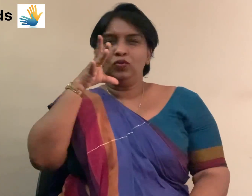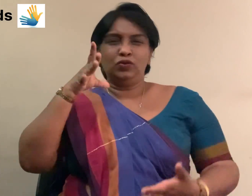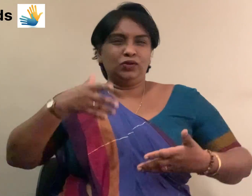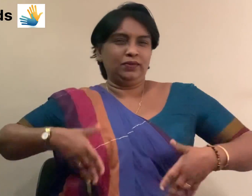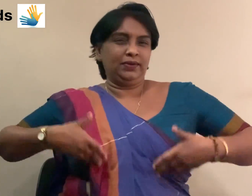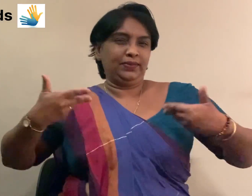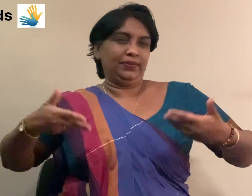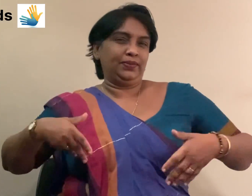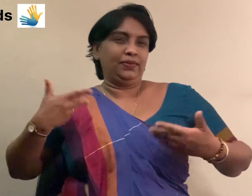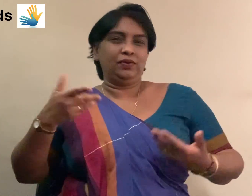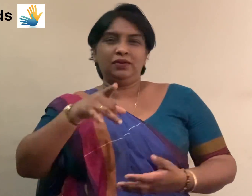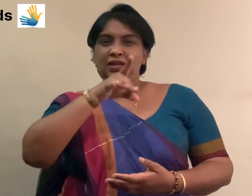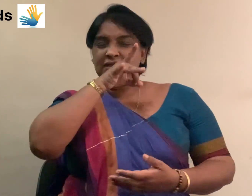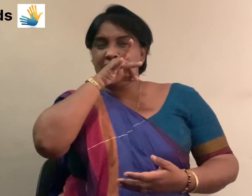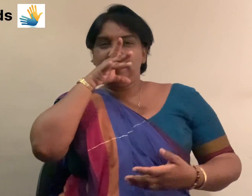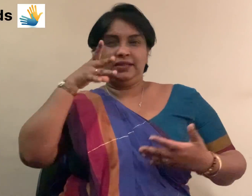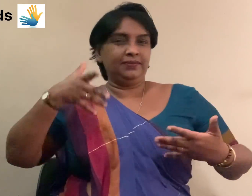උණුසුම. රස්නේ.